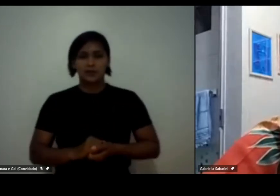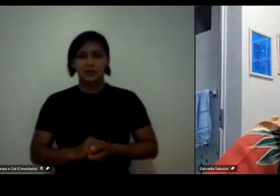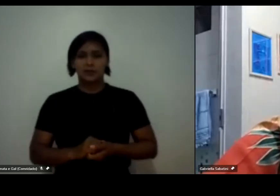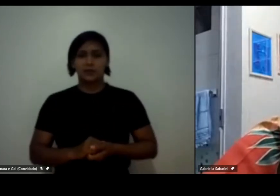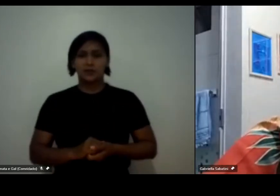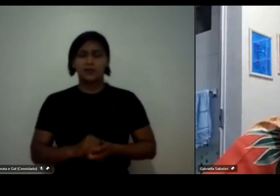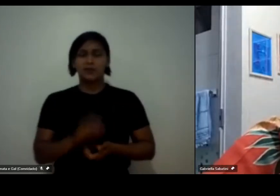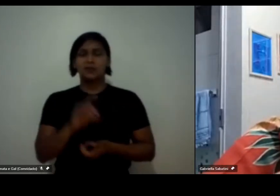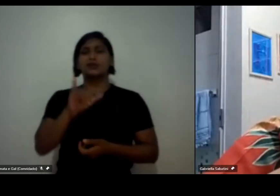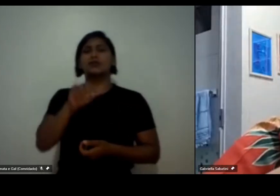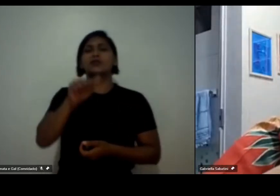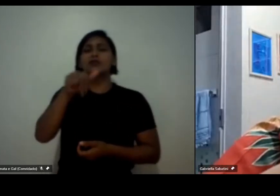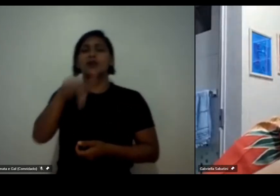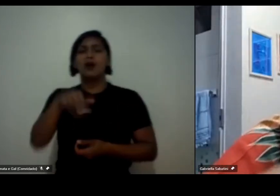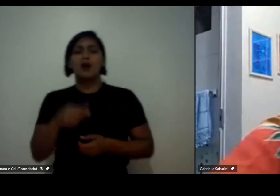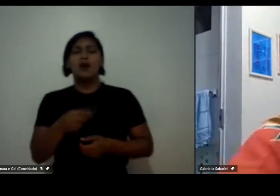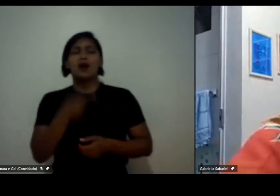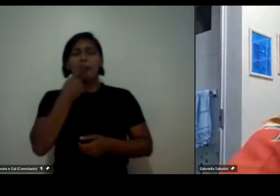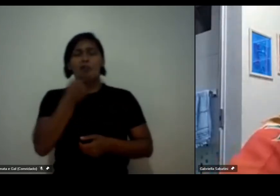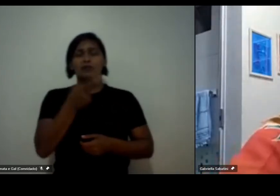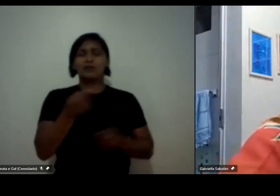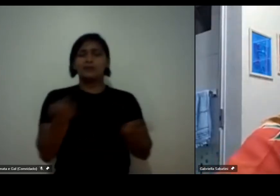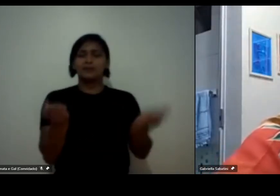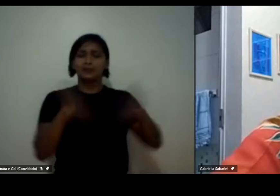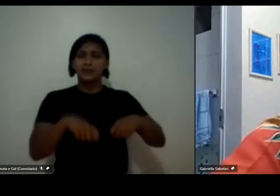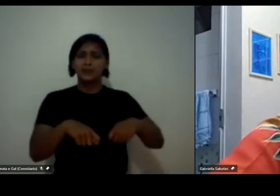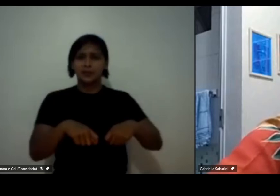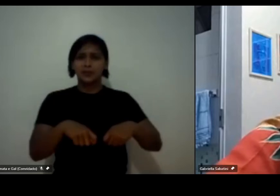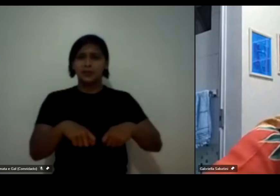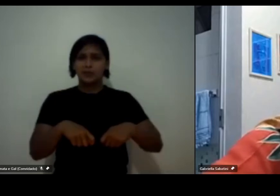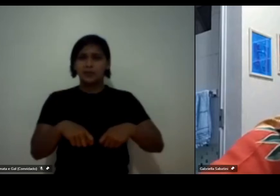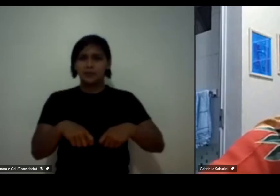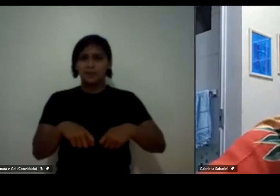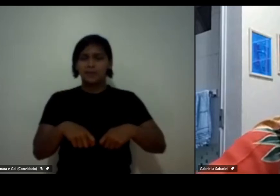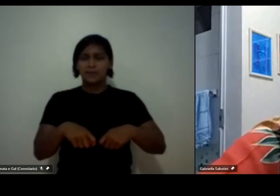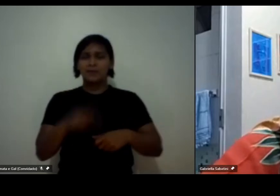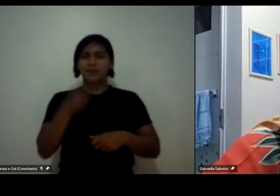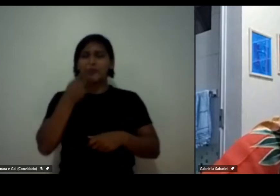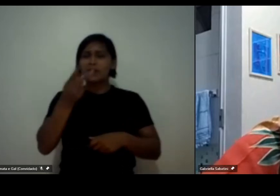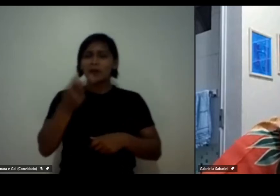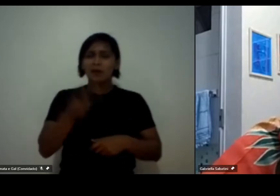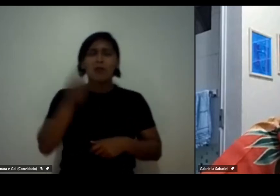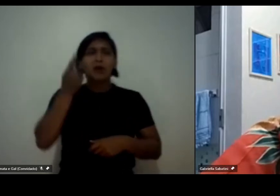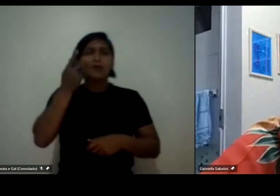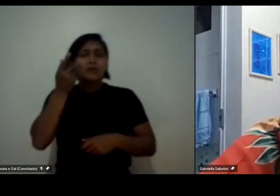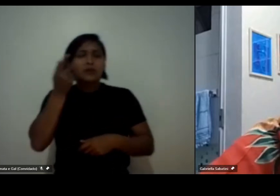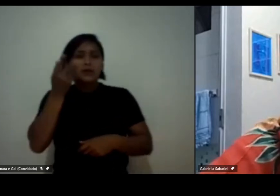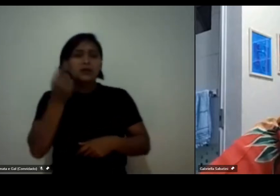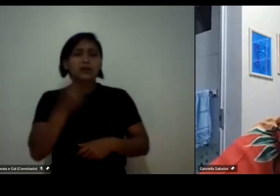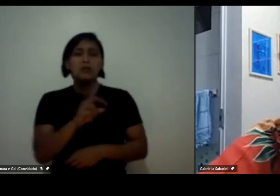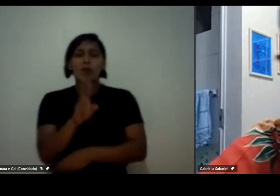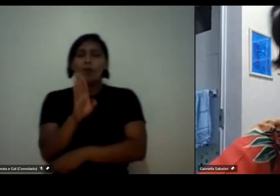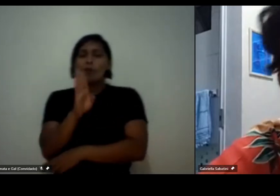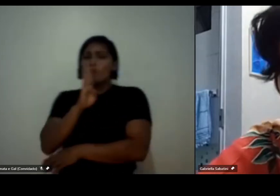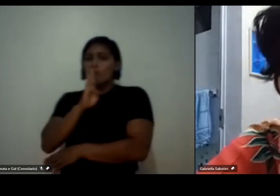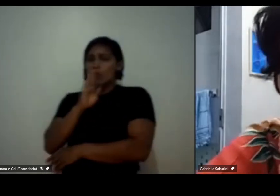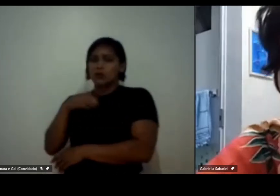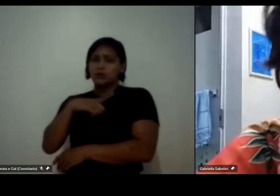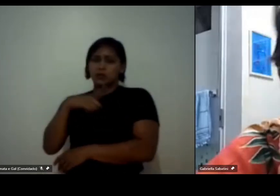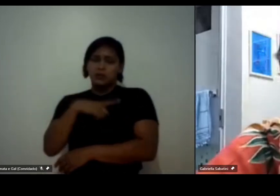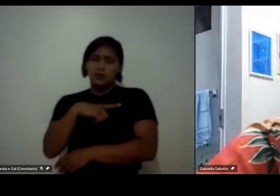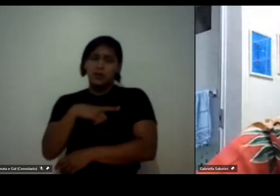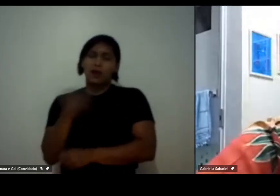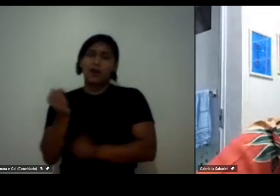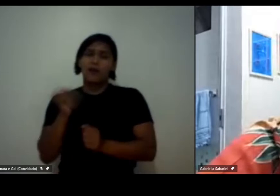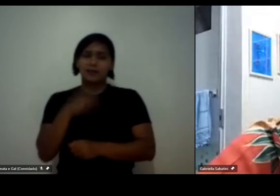sobre o capacitismo, o coloca como uma das discriminações mais naturalizadas e silenciadas que existe. Assim ela